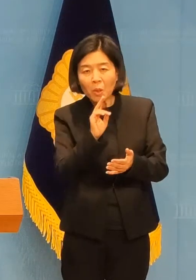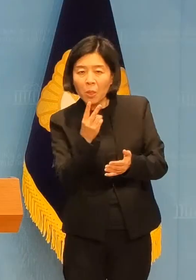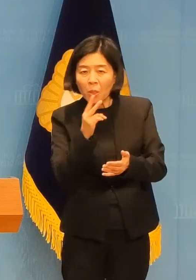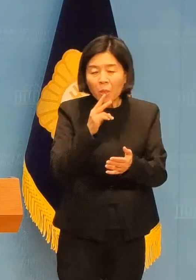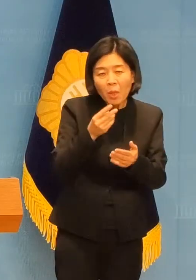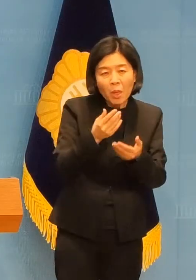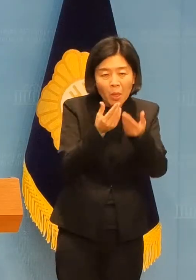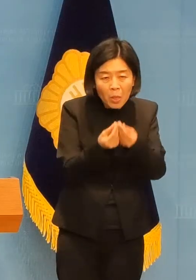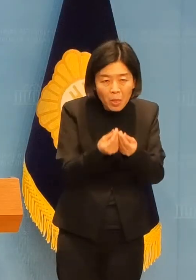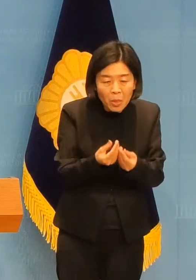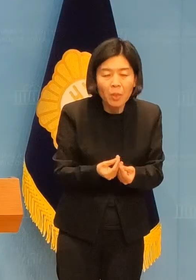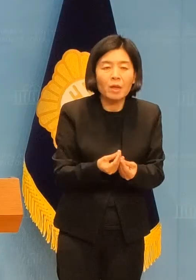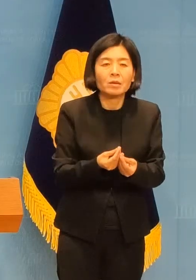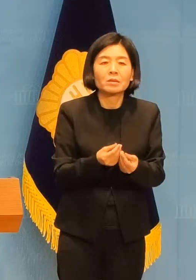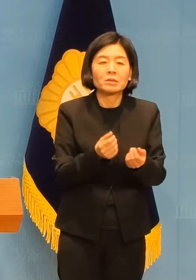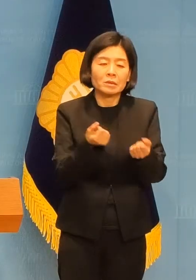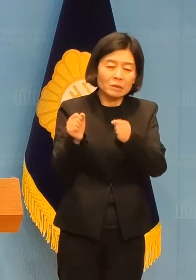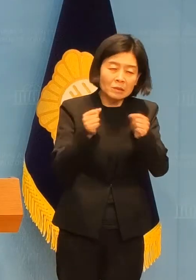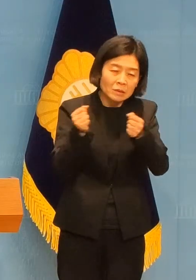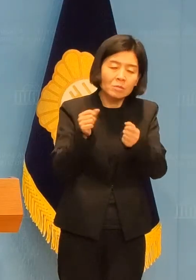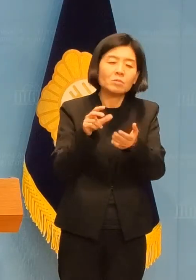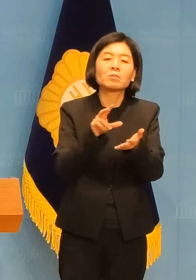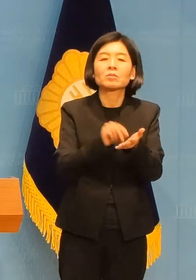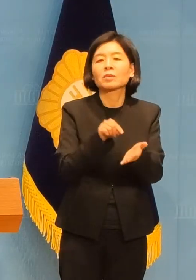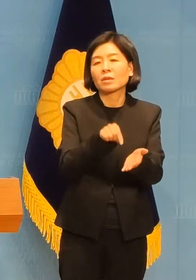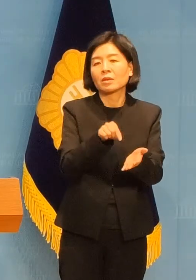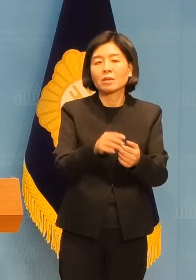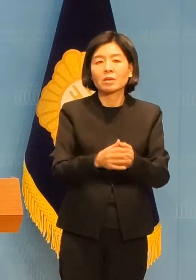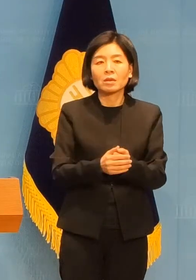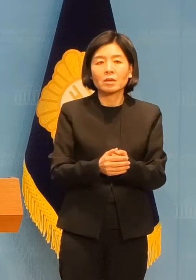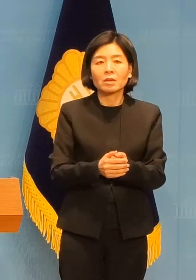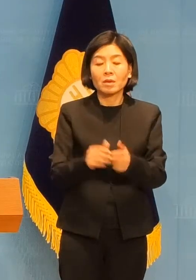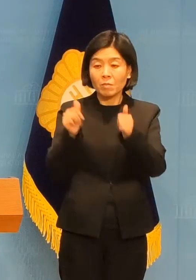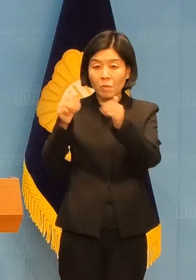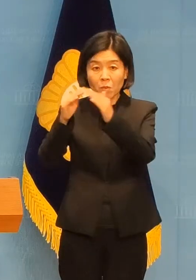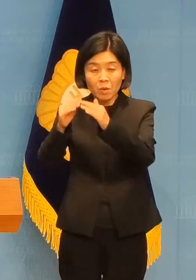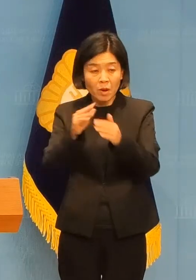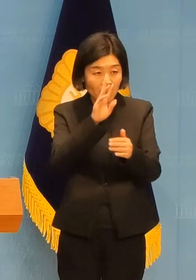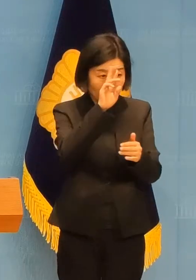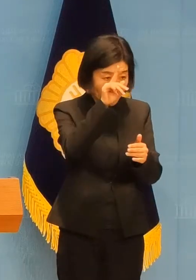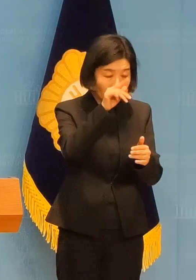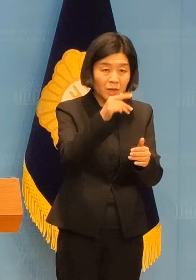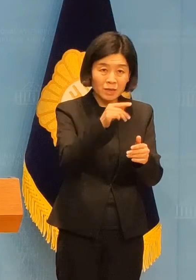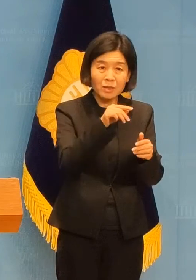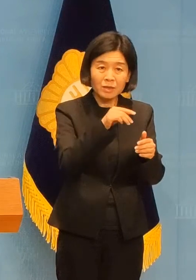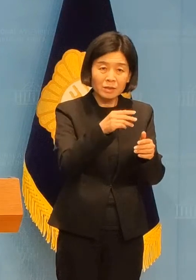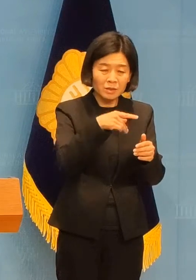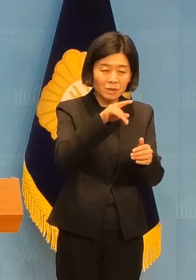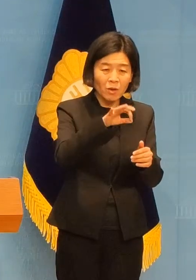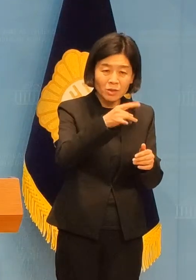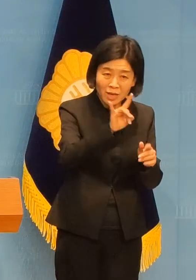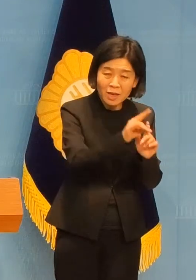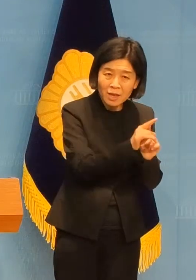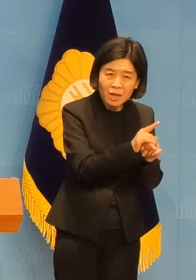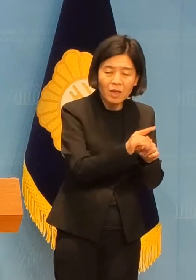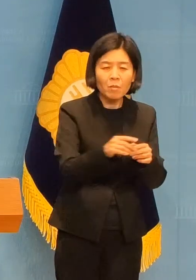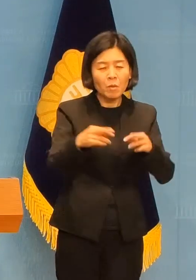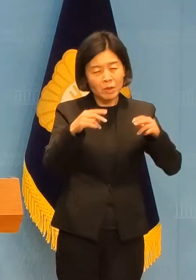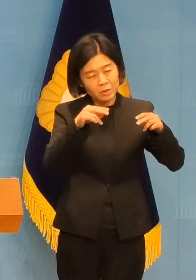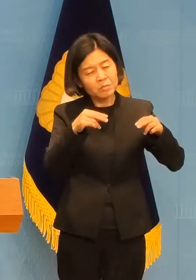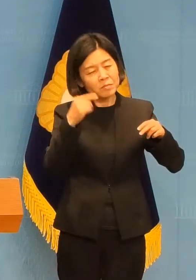전략입니다. 법원은 박 전 장관에 대해 다툼의 여지를 언급했지만 비상계엄 선포